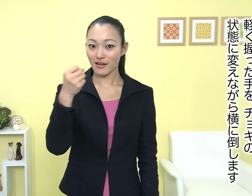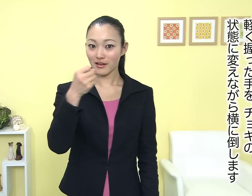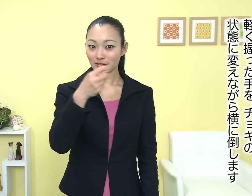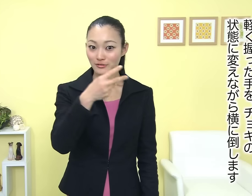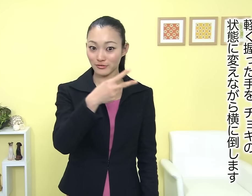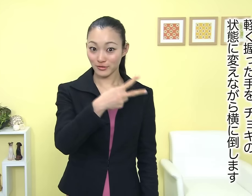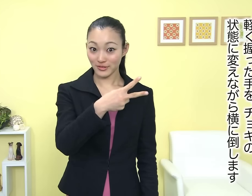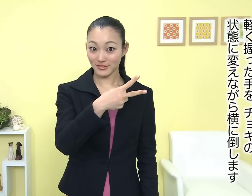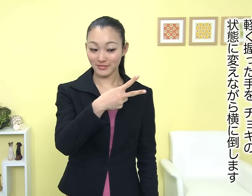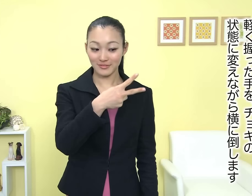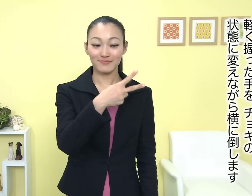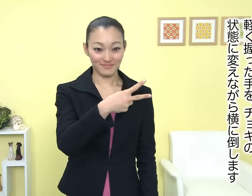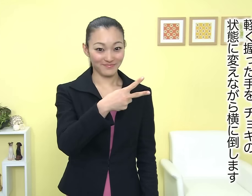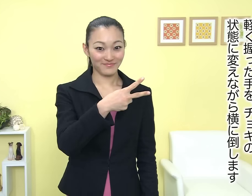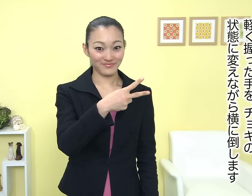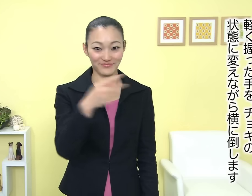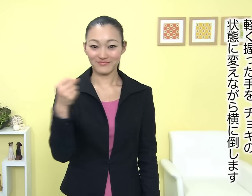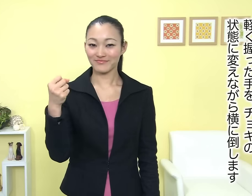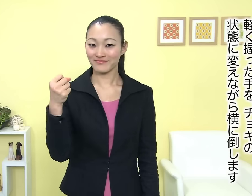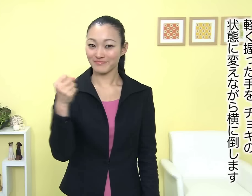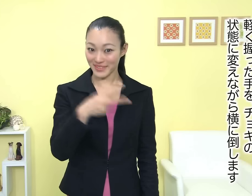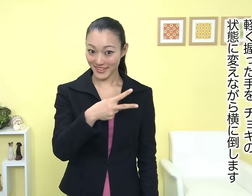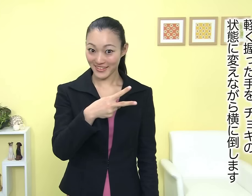期の状態に変えながら横に倒します。